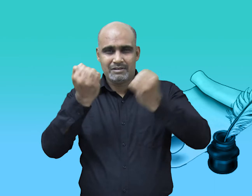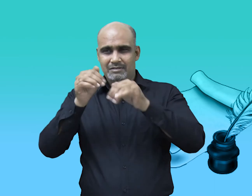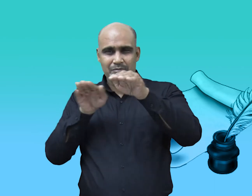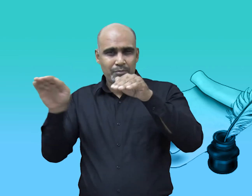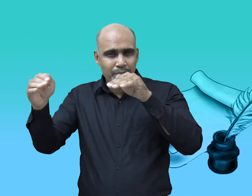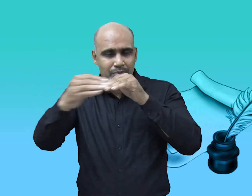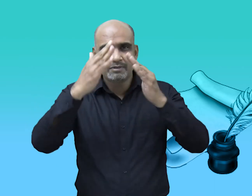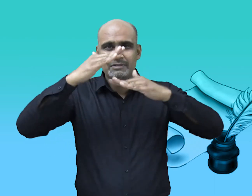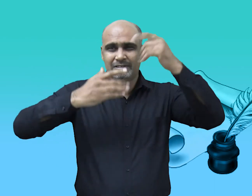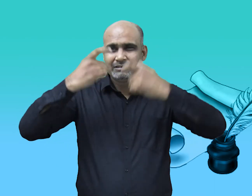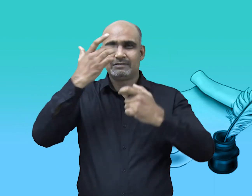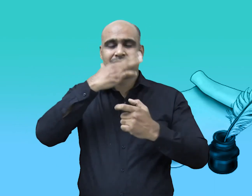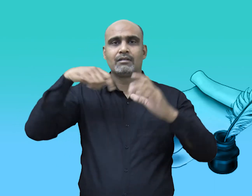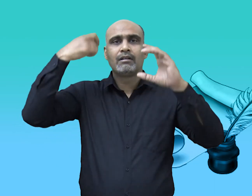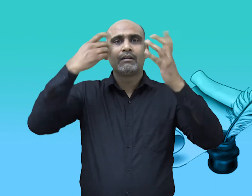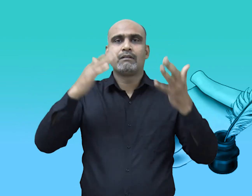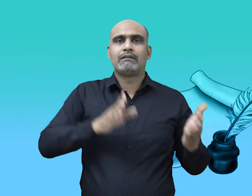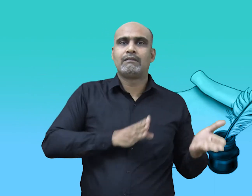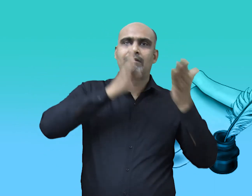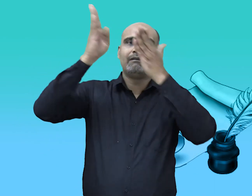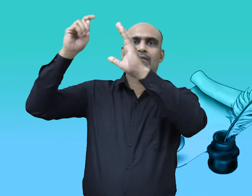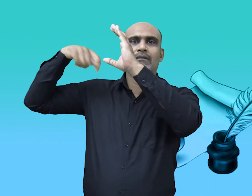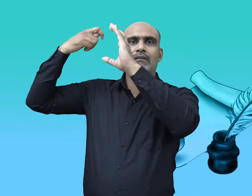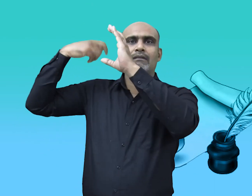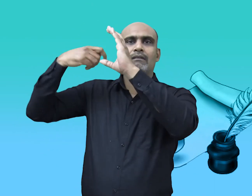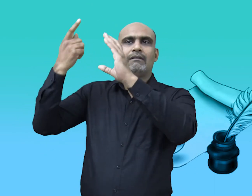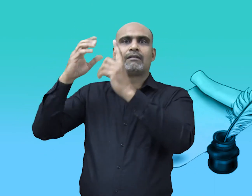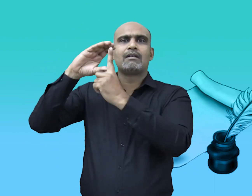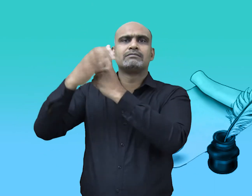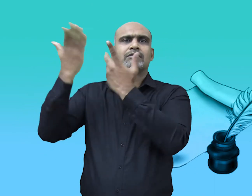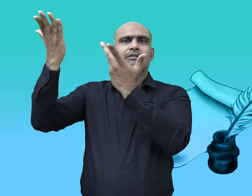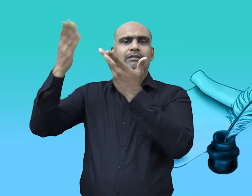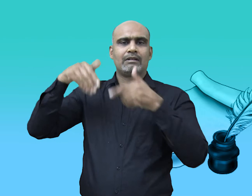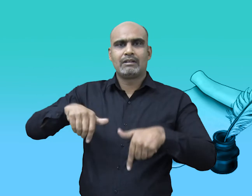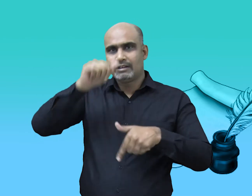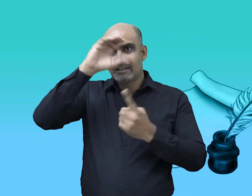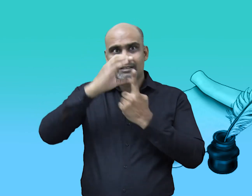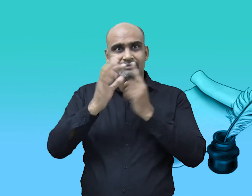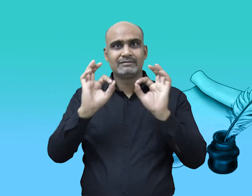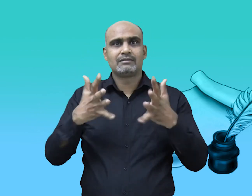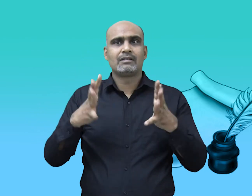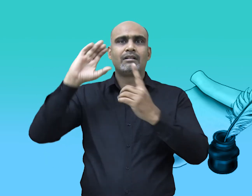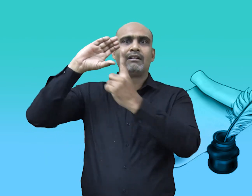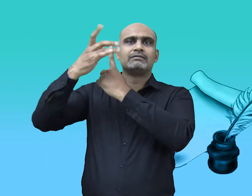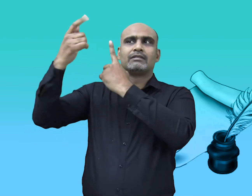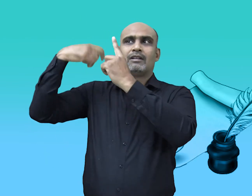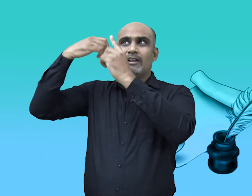नदियाँ, सड़कें, गाड़ियाँ, वो किसी दृष्टि से नहीं लगते कि वो हमारे देश के दृश्य हैं। वहाँ के दृश्य, वहाँ की